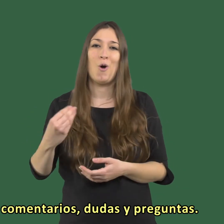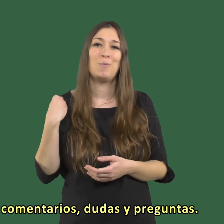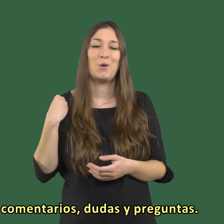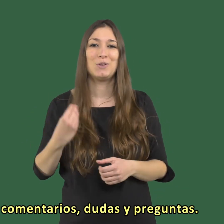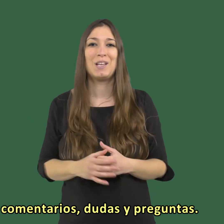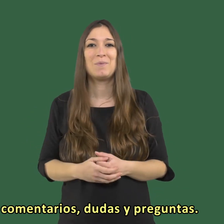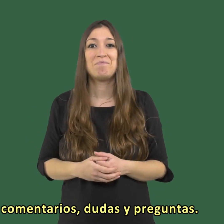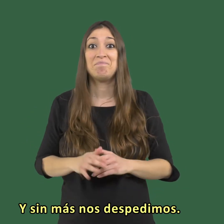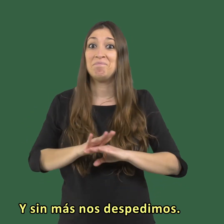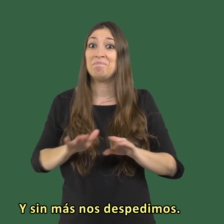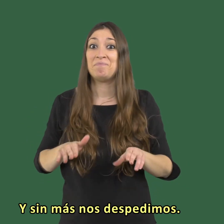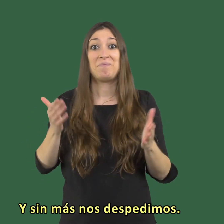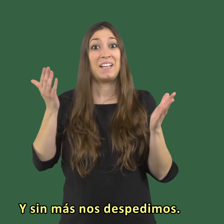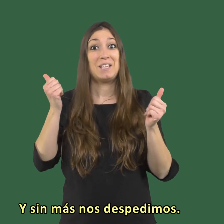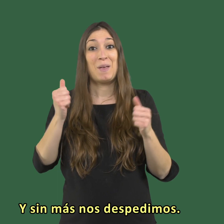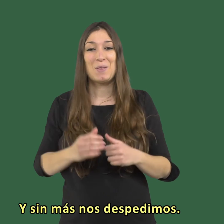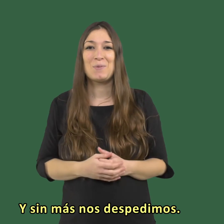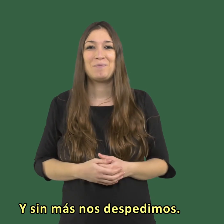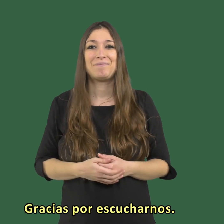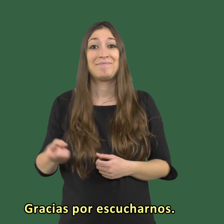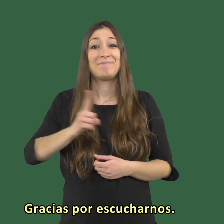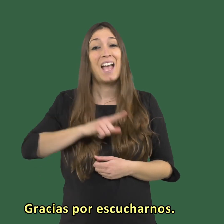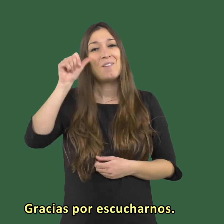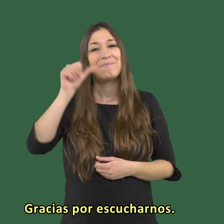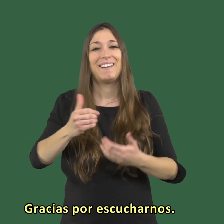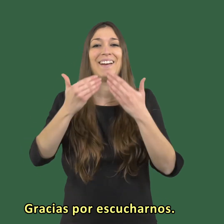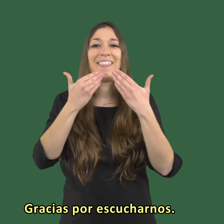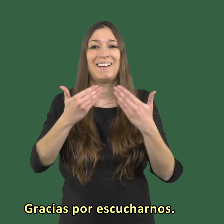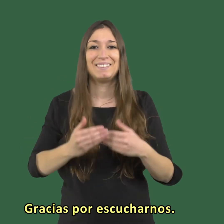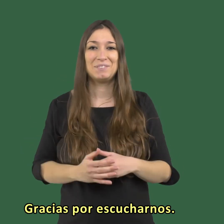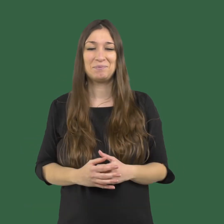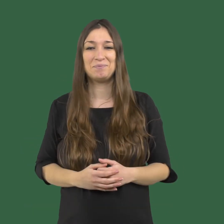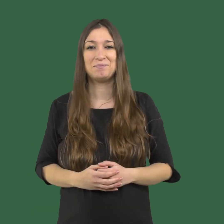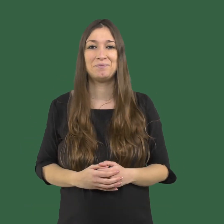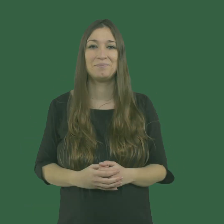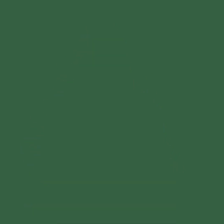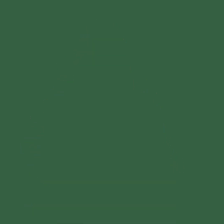dudas y preguntas. Y sin más, nos despedimos. Gracias por escucharnos.